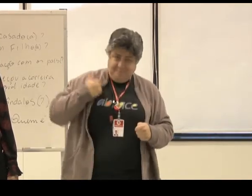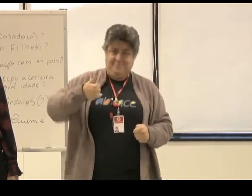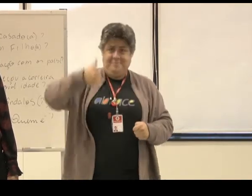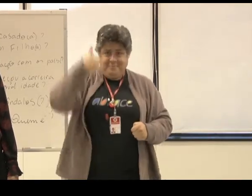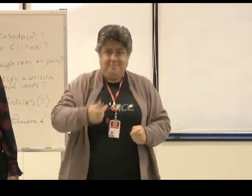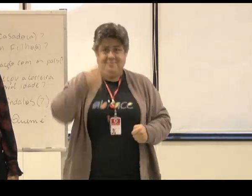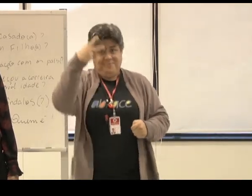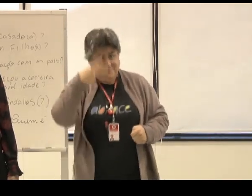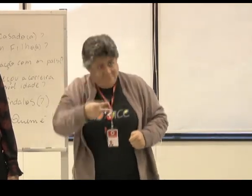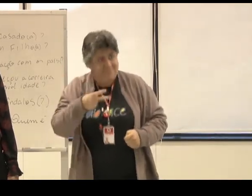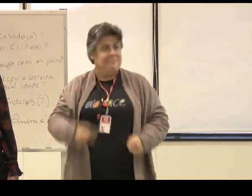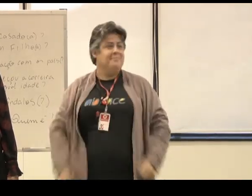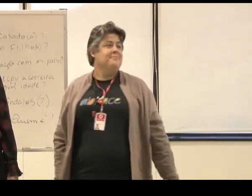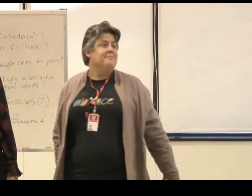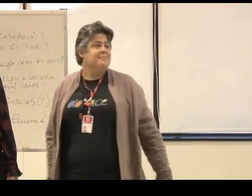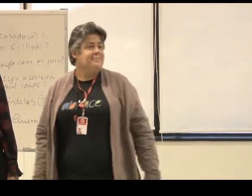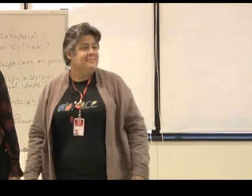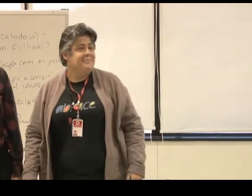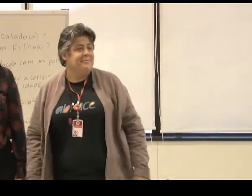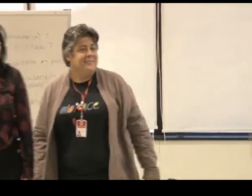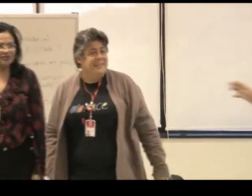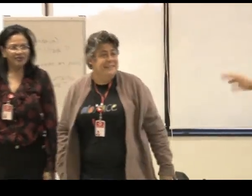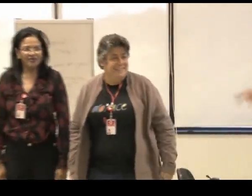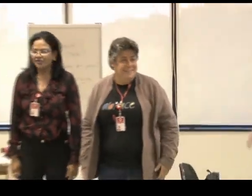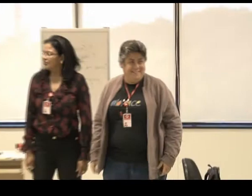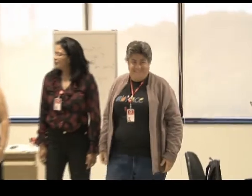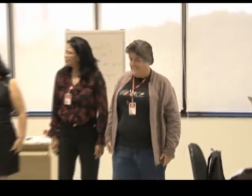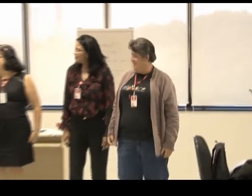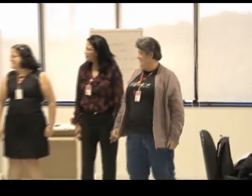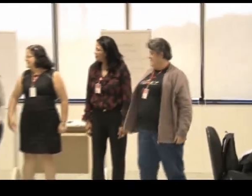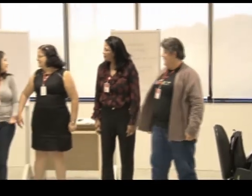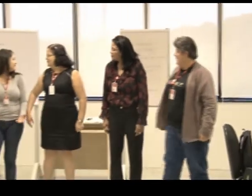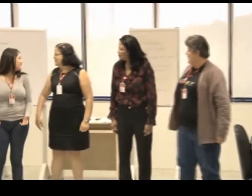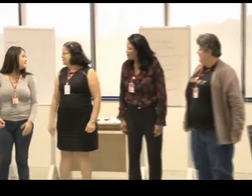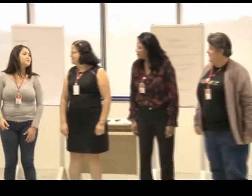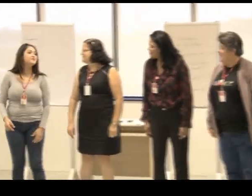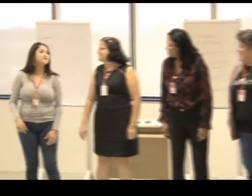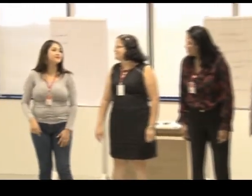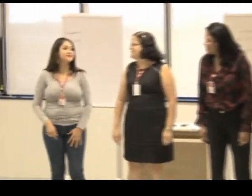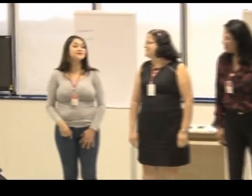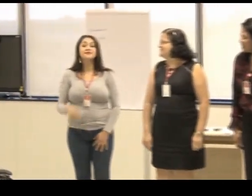Próximo.